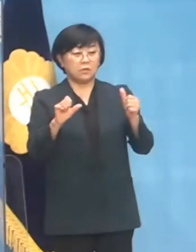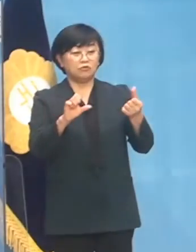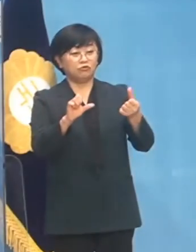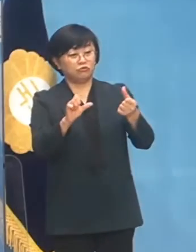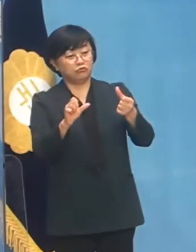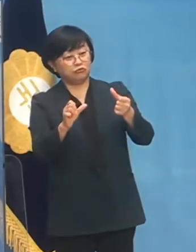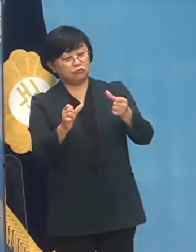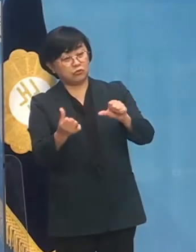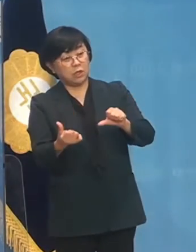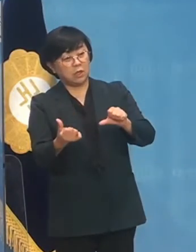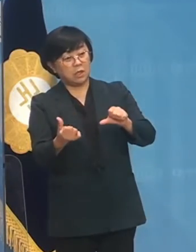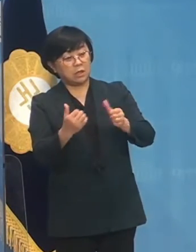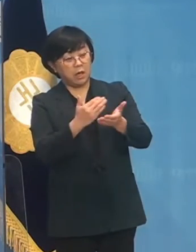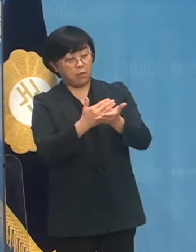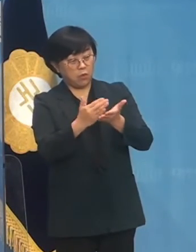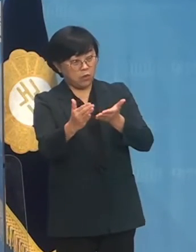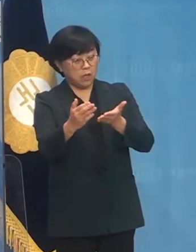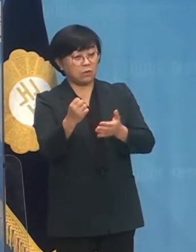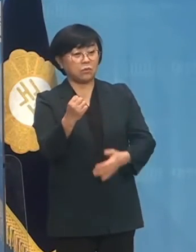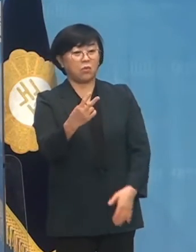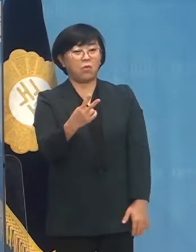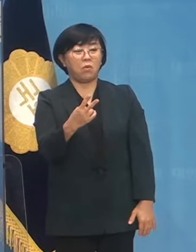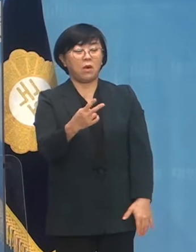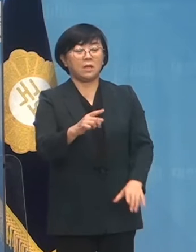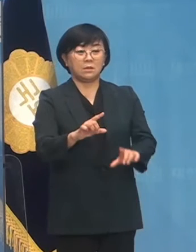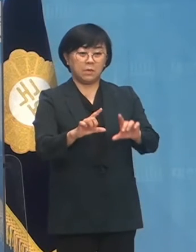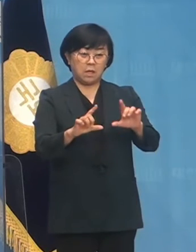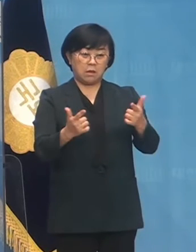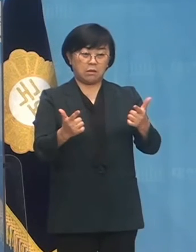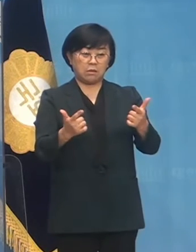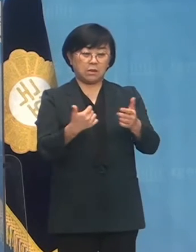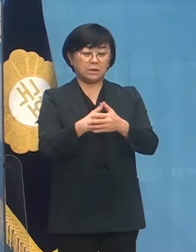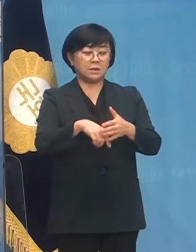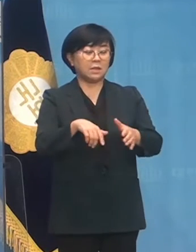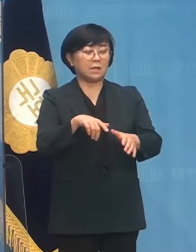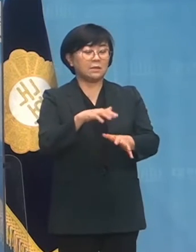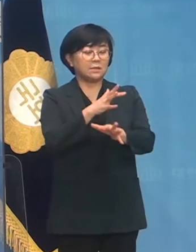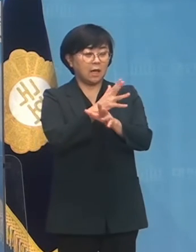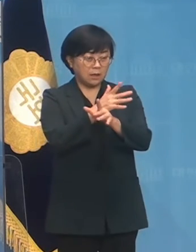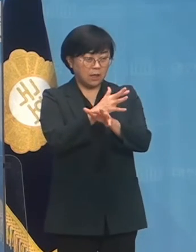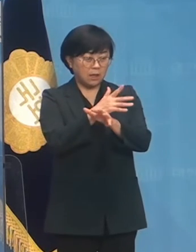죽음으로 내몰거나 아니면 농락하는